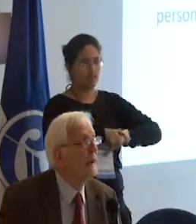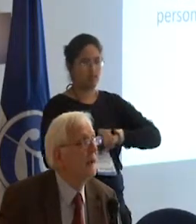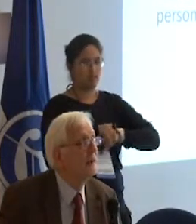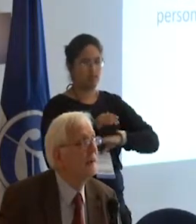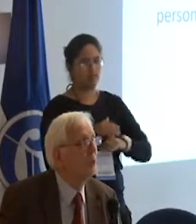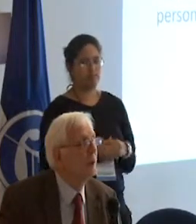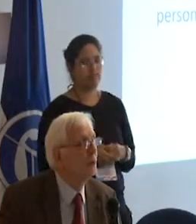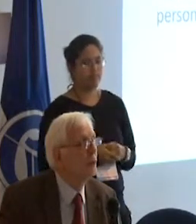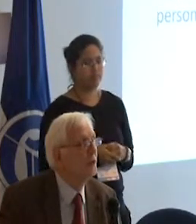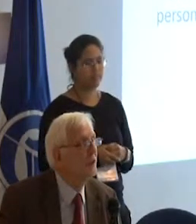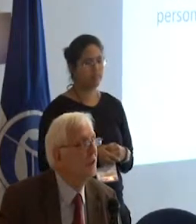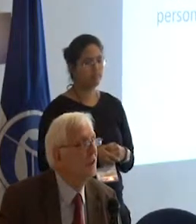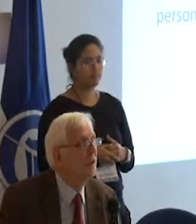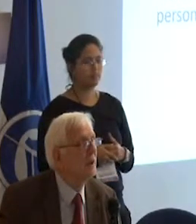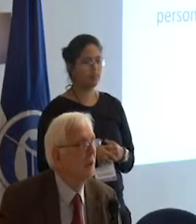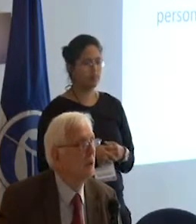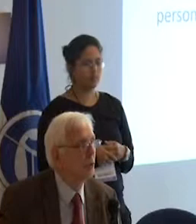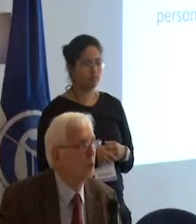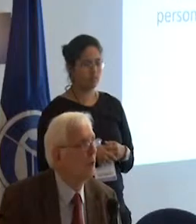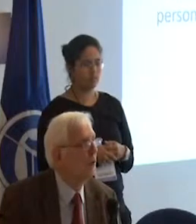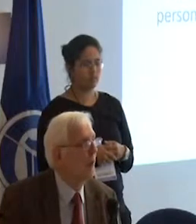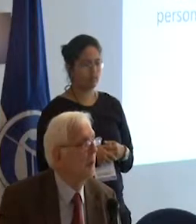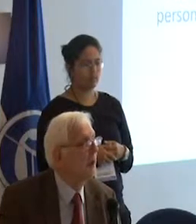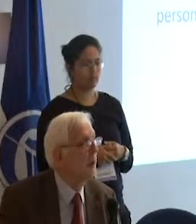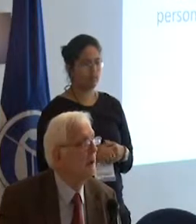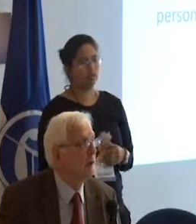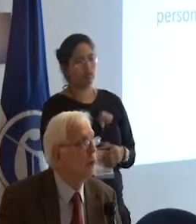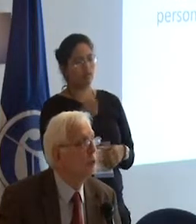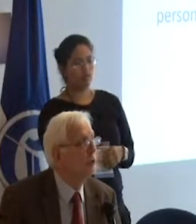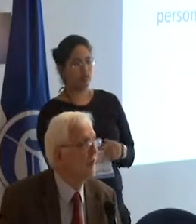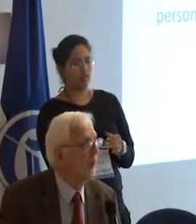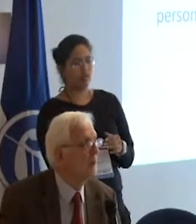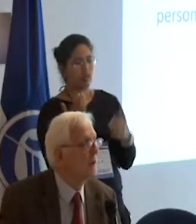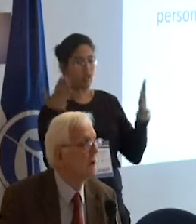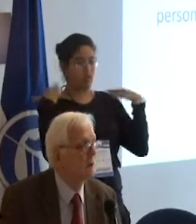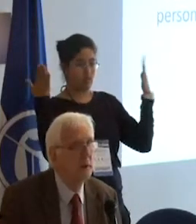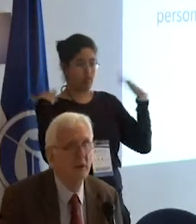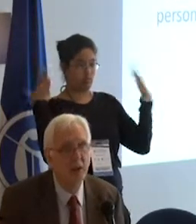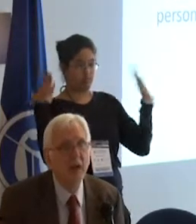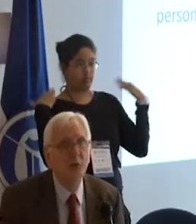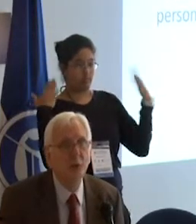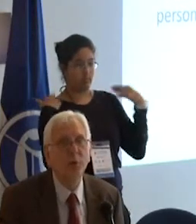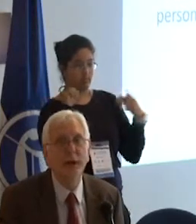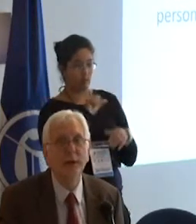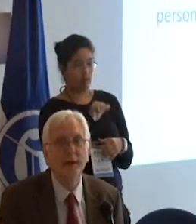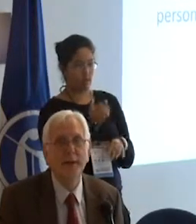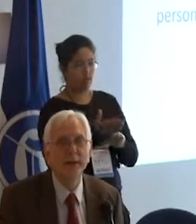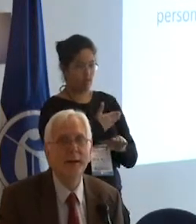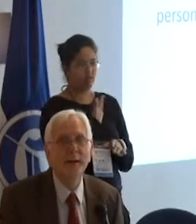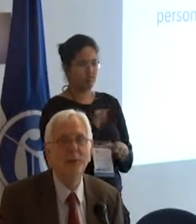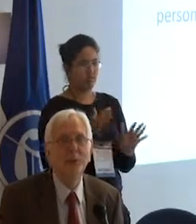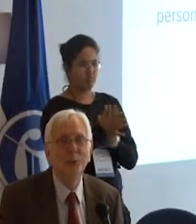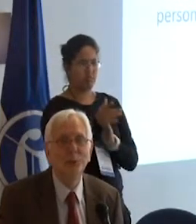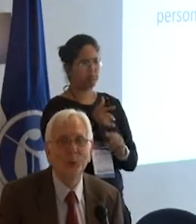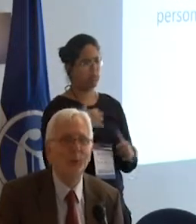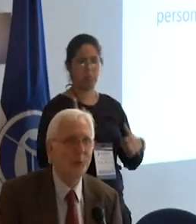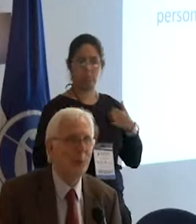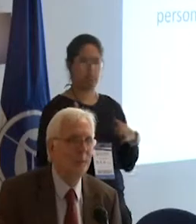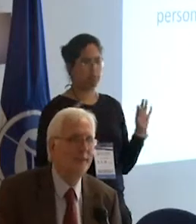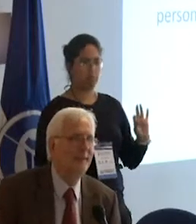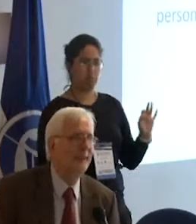Entonces, la profesora de educación física, solamente la profesora de educación física de la que ya hablé, no tiene ningún